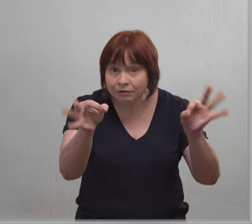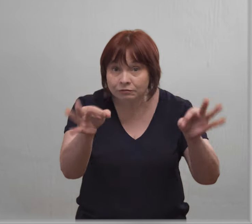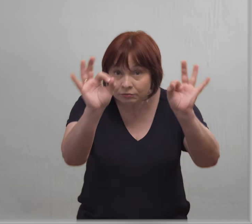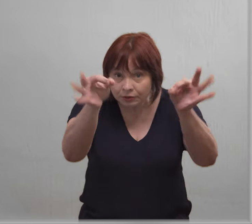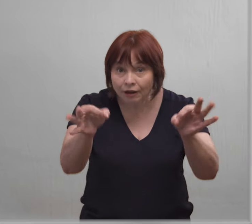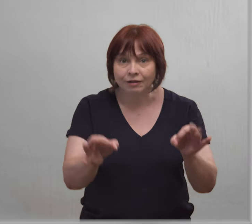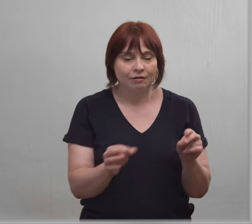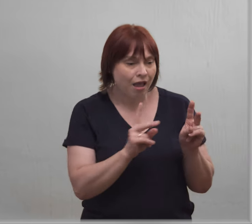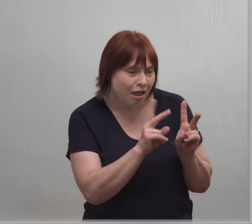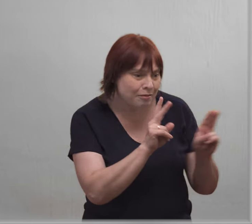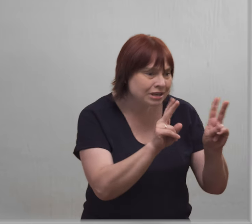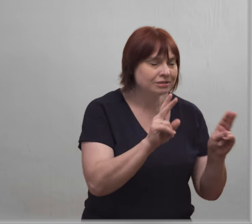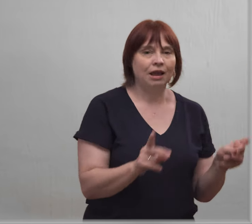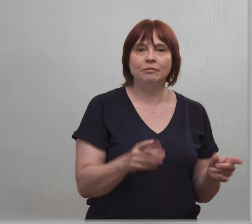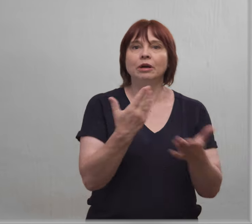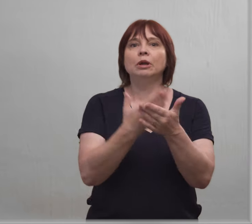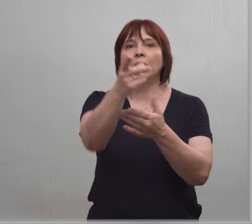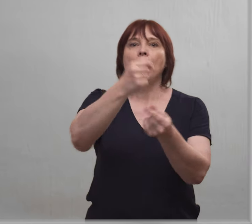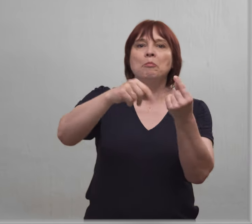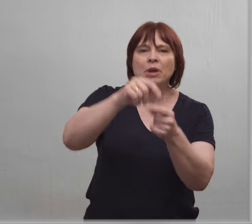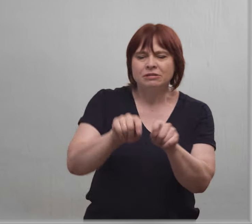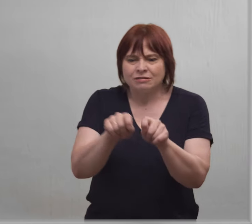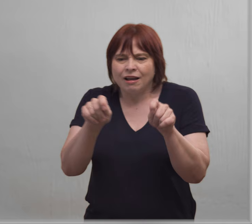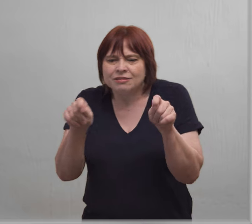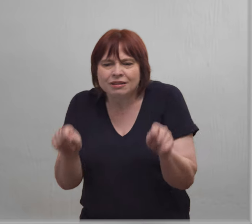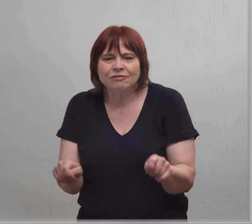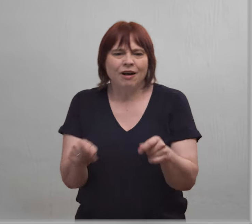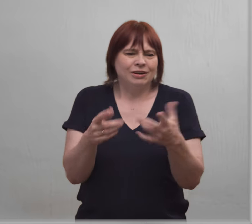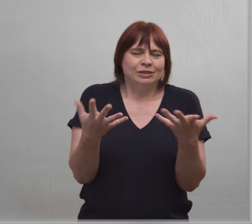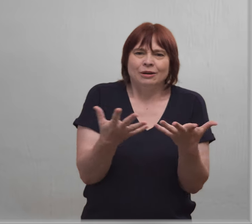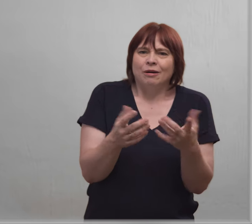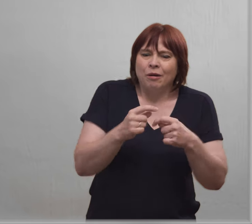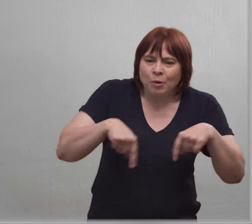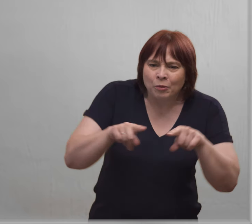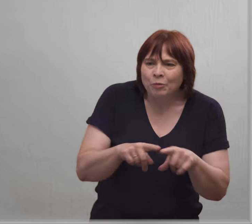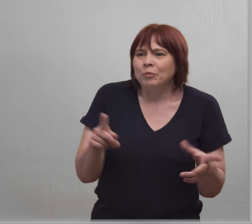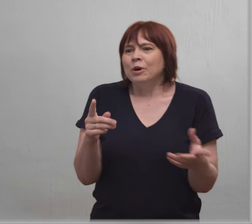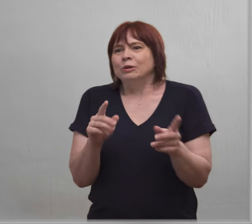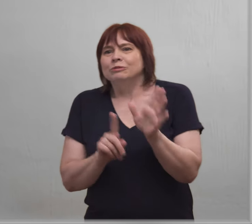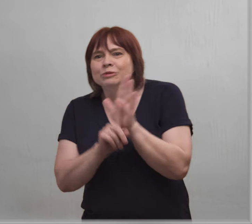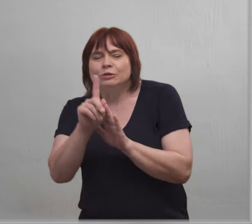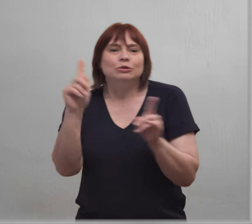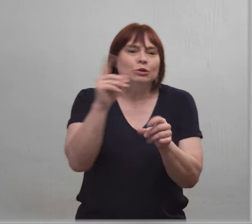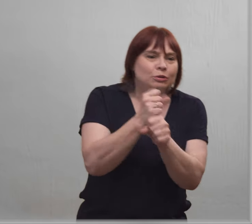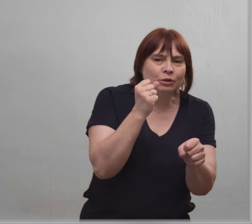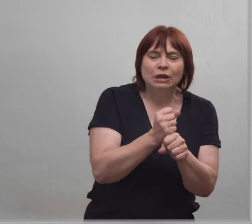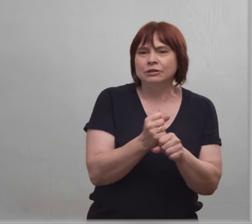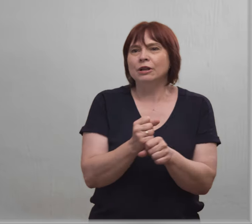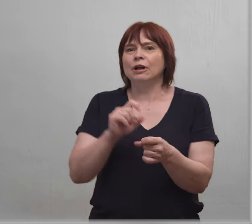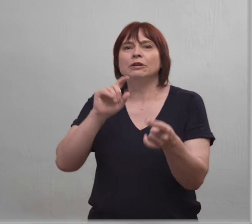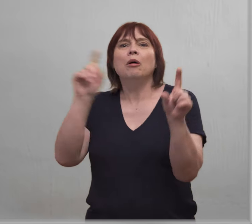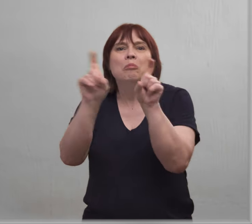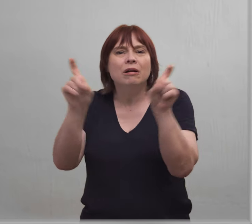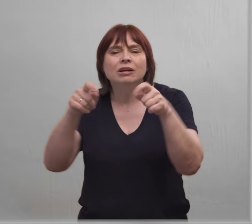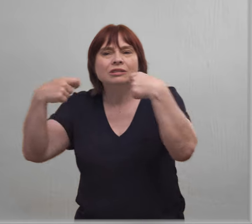вы создаете компанию, бизнес, вы создаете сеть магазинов или бутиков, вы что-то создаете, и это вы